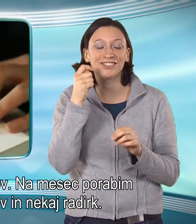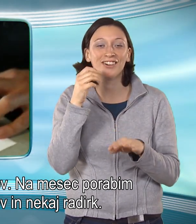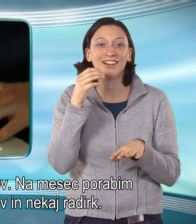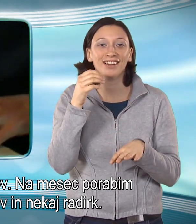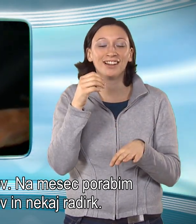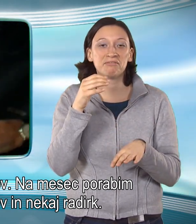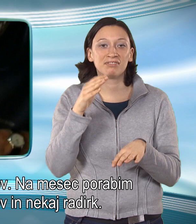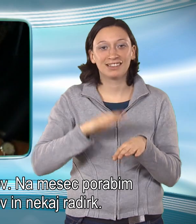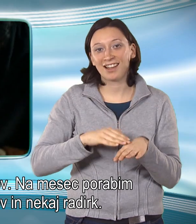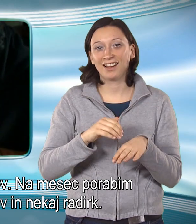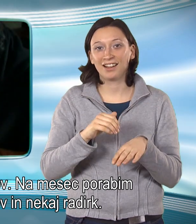na